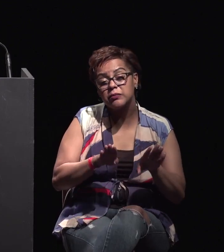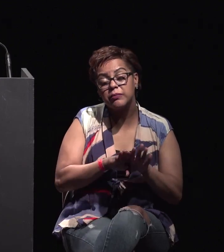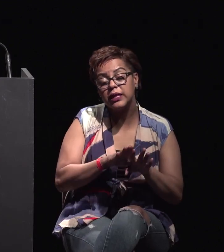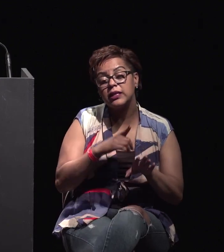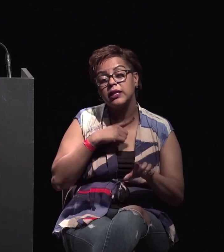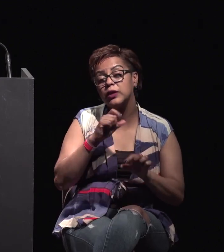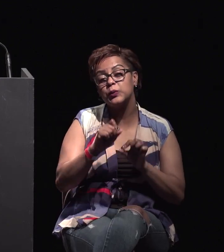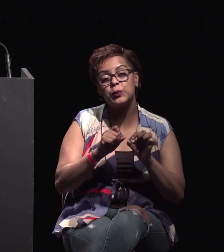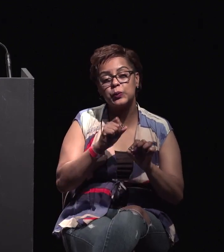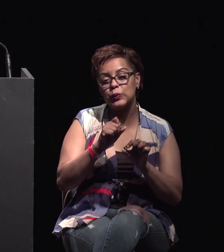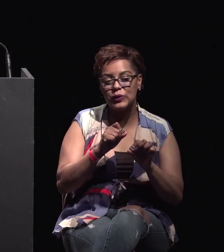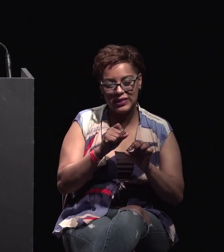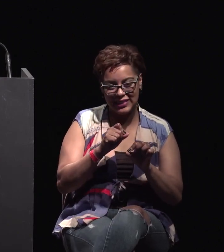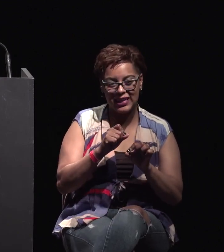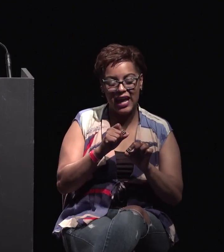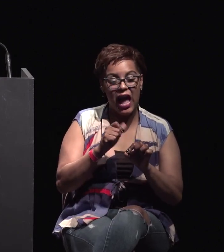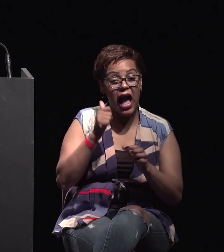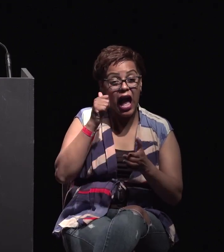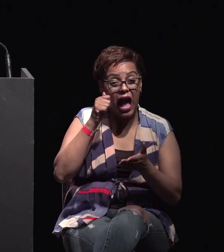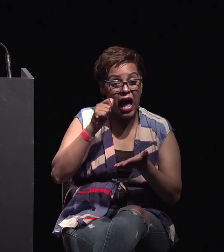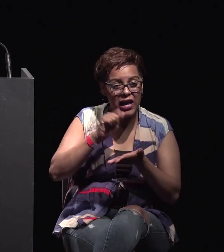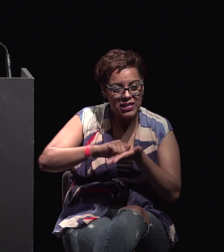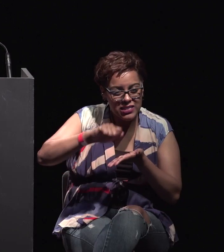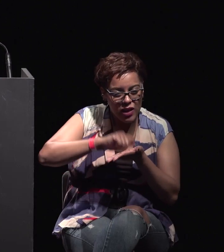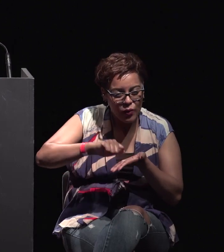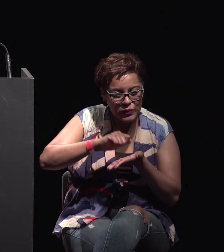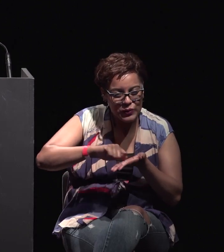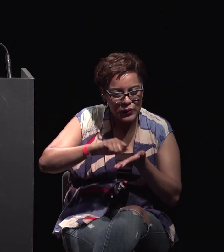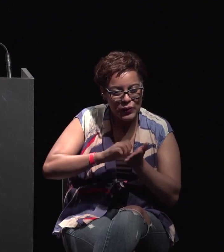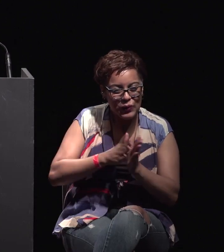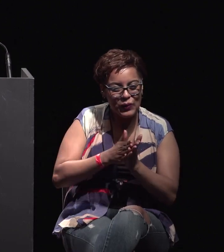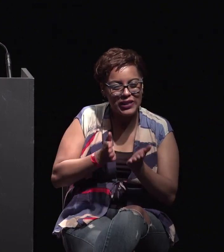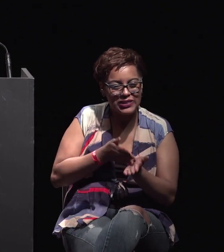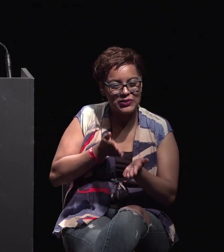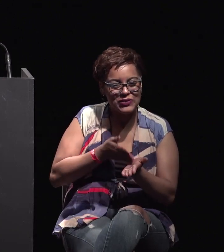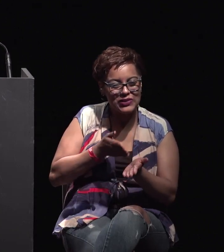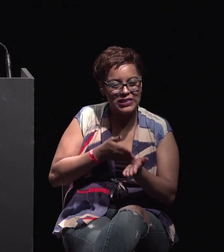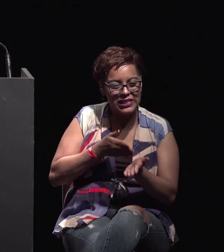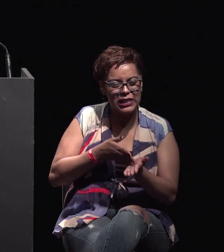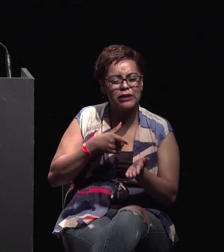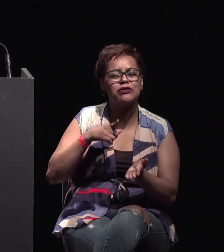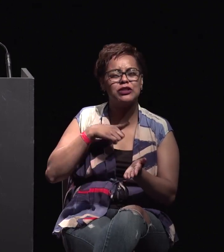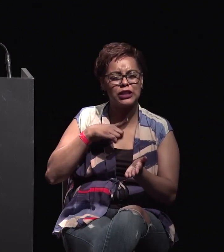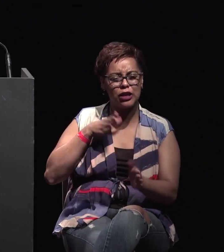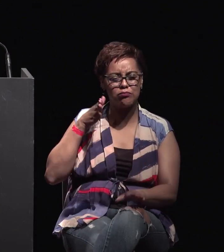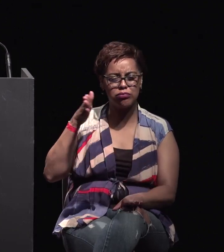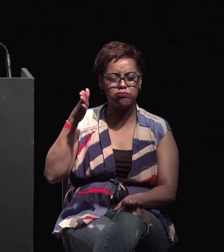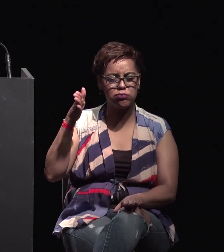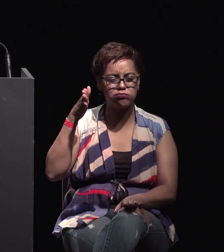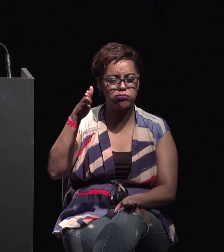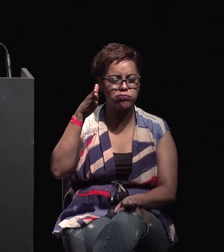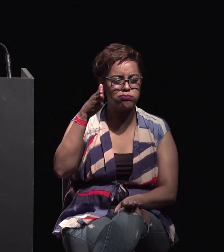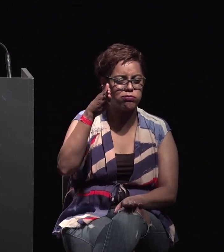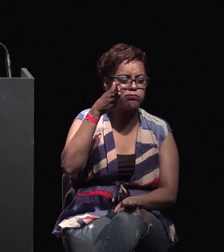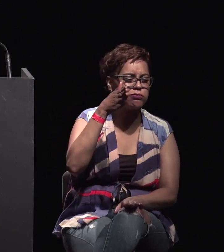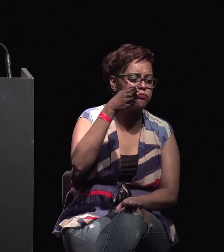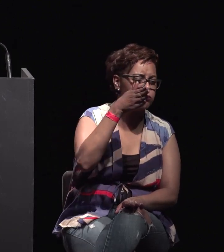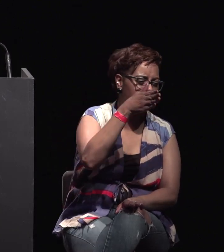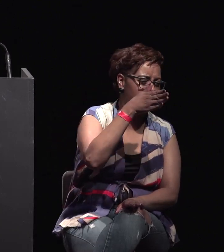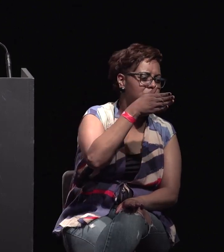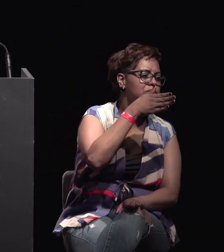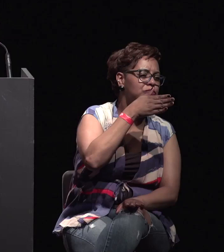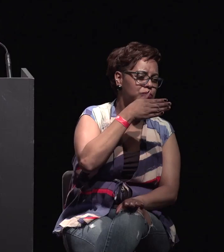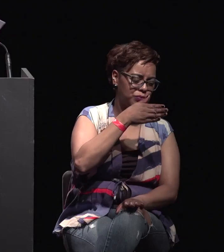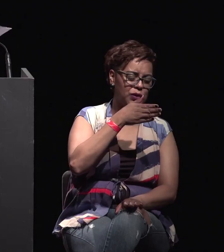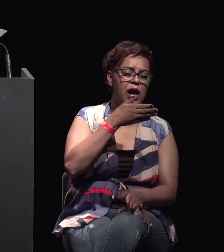participação das autoras dessas obras em diversas circunstâncias